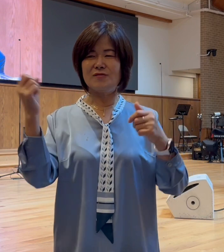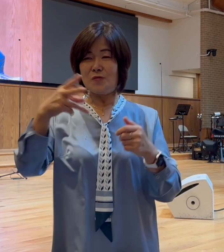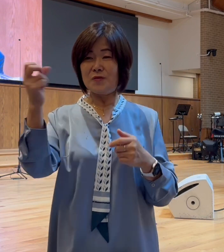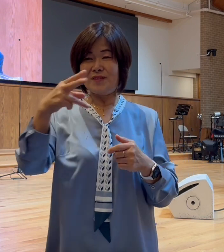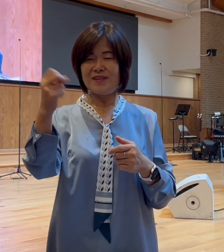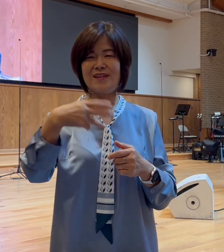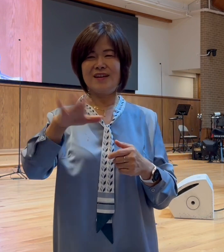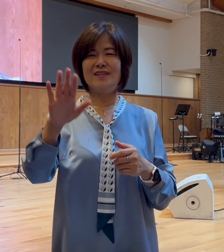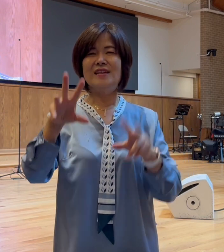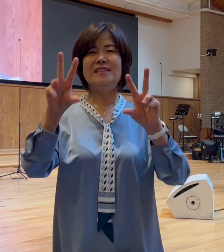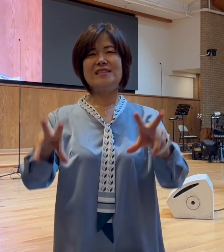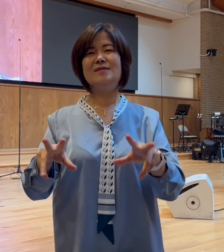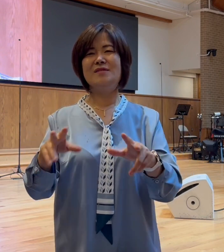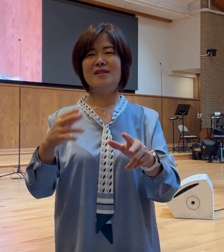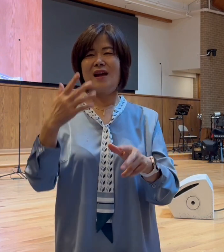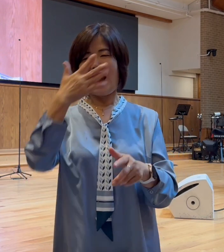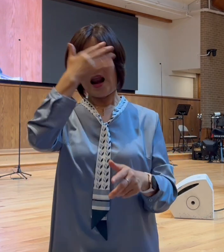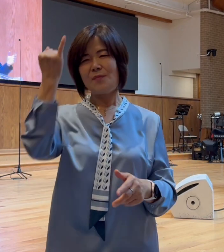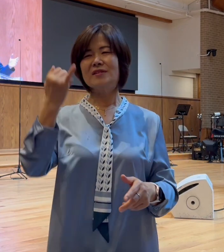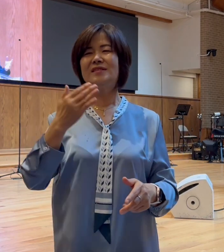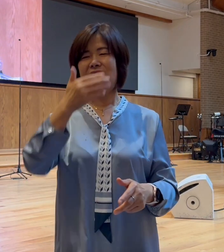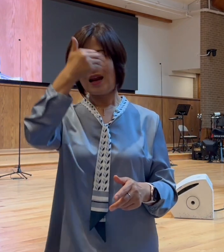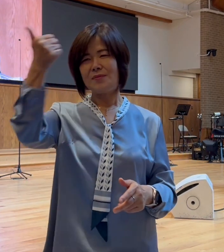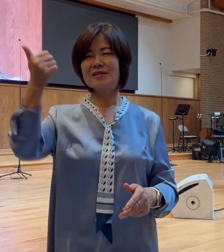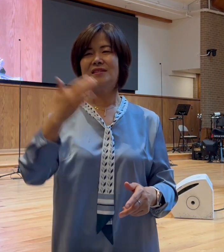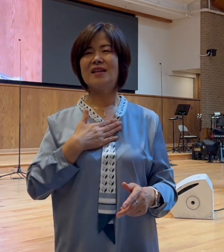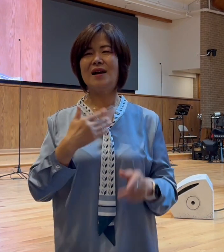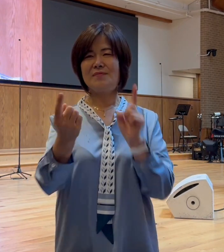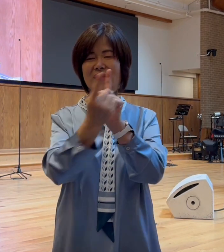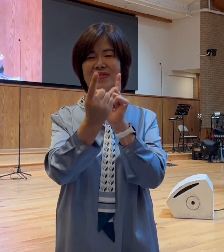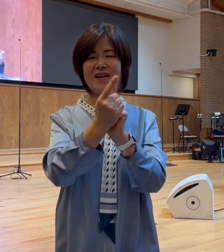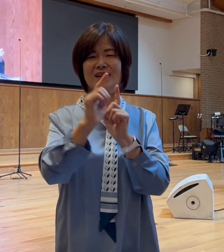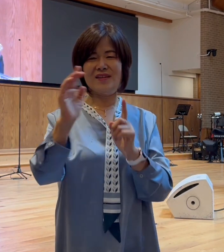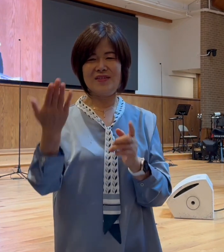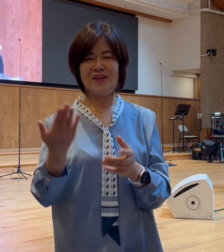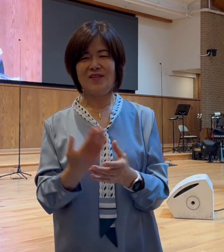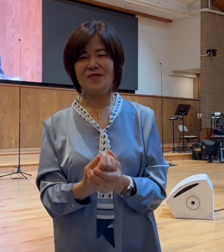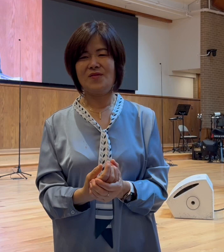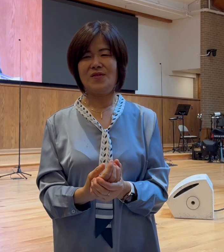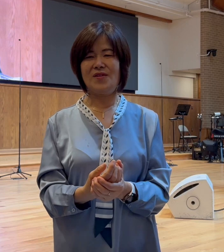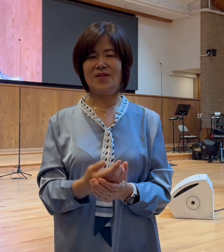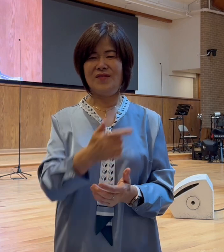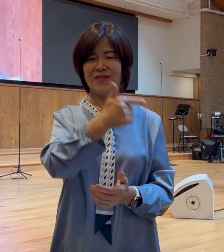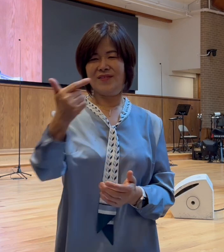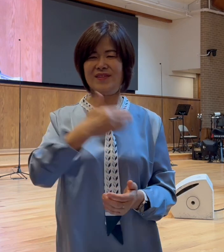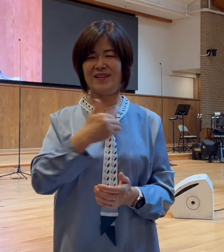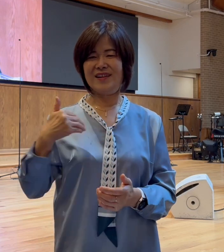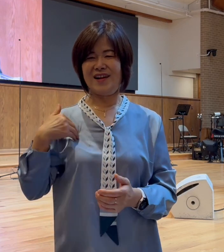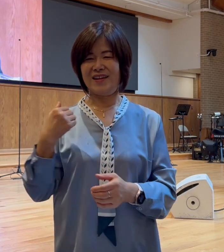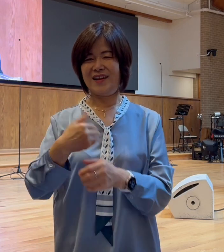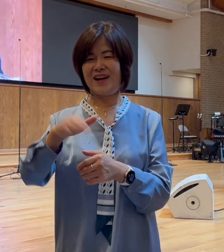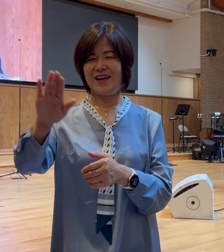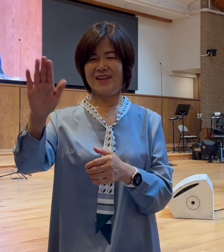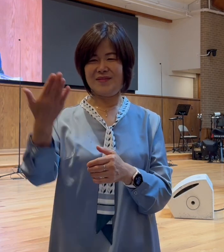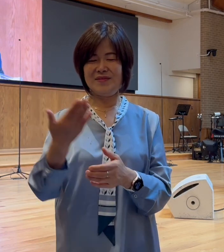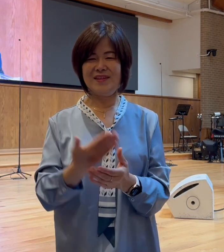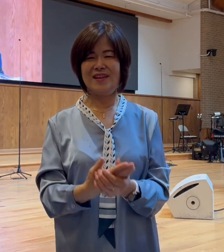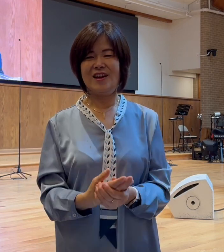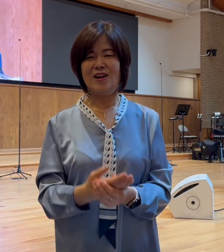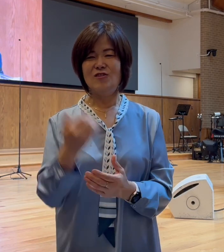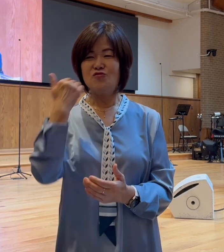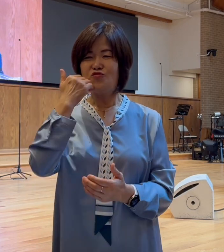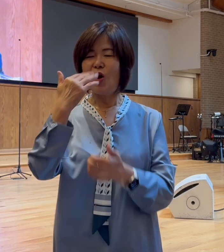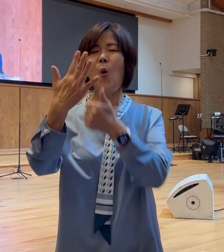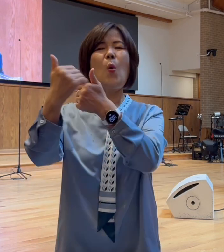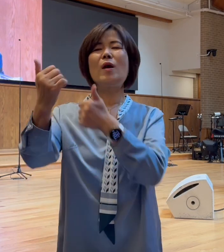이제 지금은 이렇게 잘 알아보고요. 아내는 나는 이유식했어. 그리고 막 굉장히 당당하게 갑니다. 저가 뭐라 그러면 누가 오라고